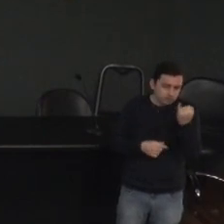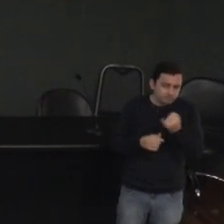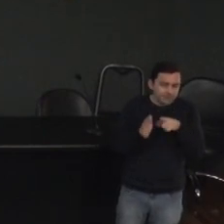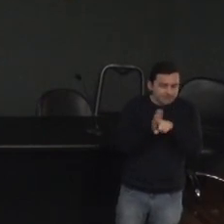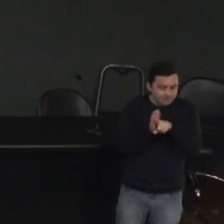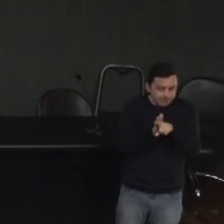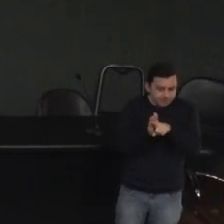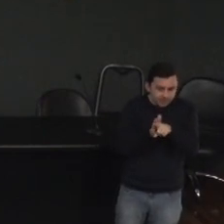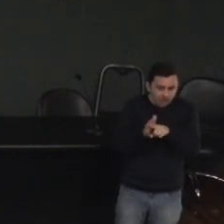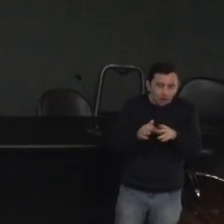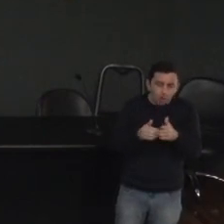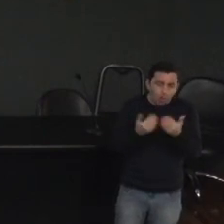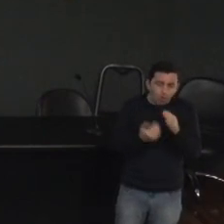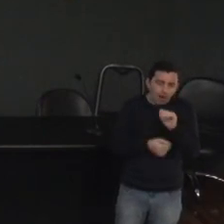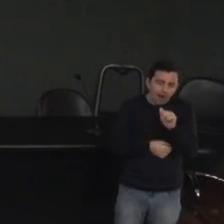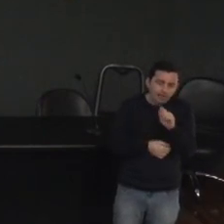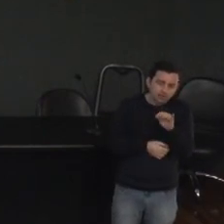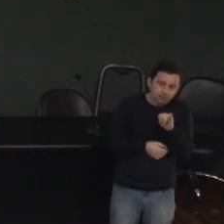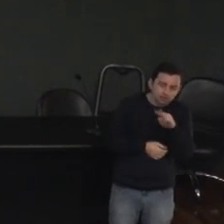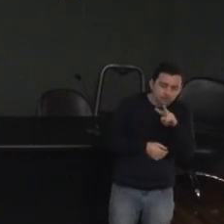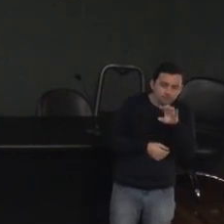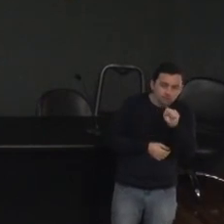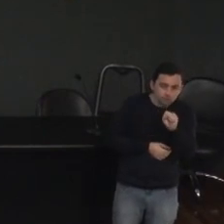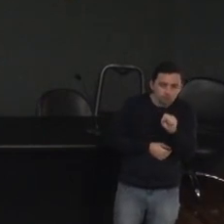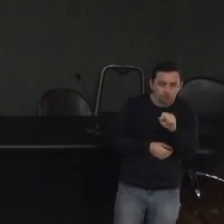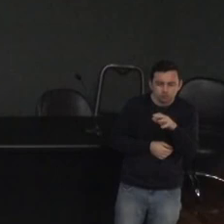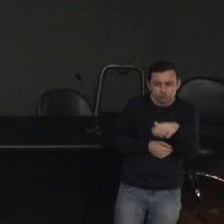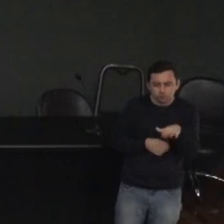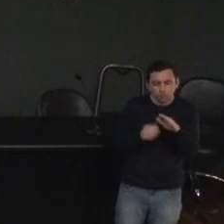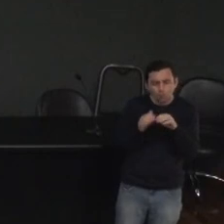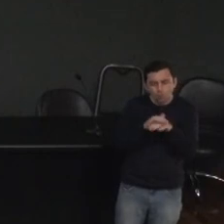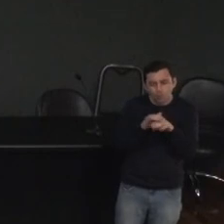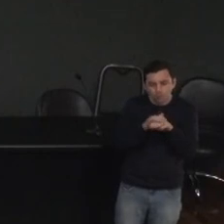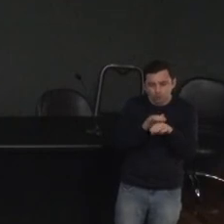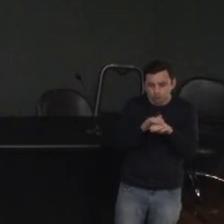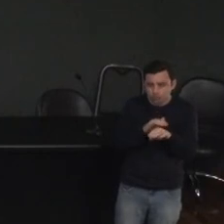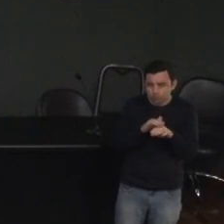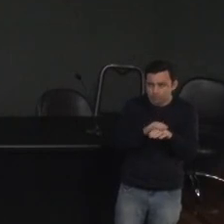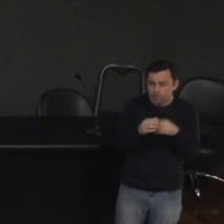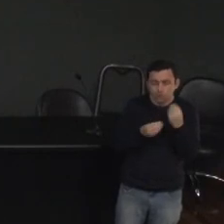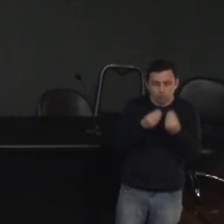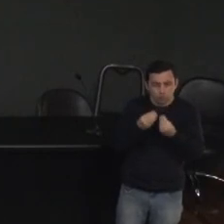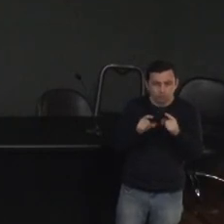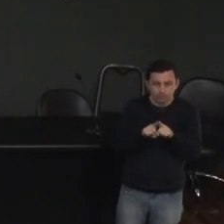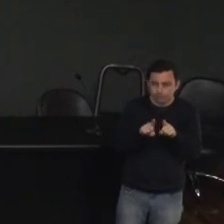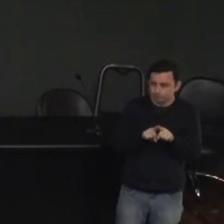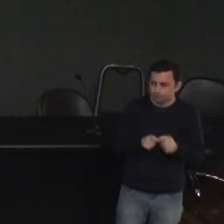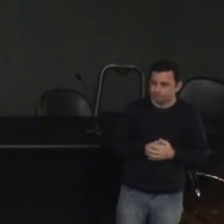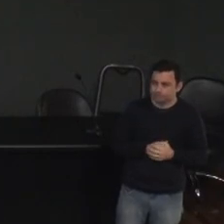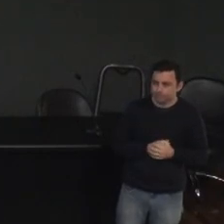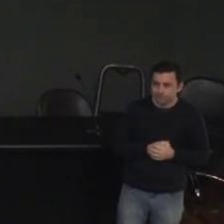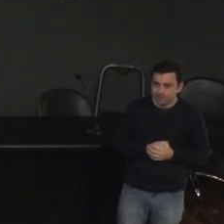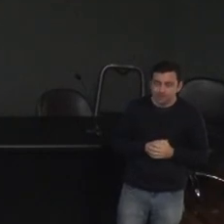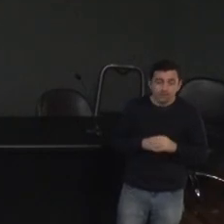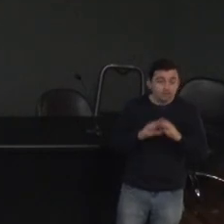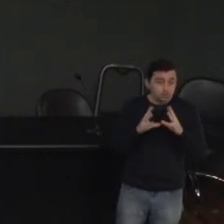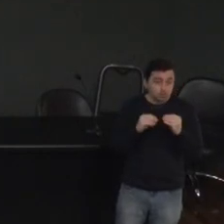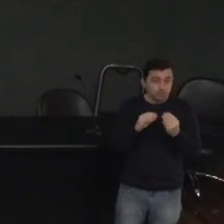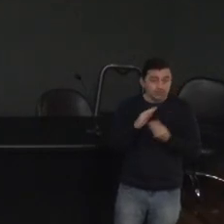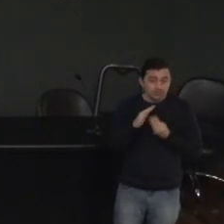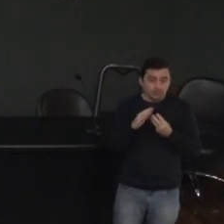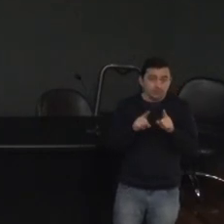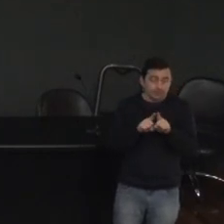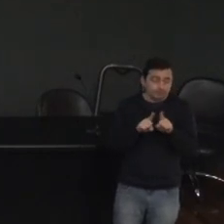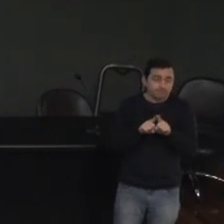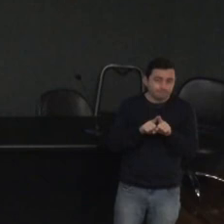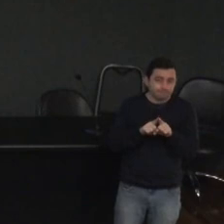Quais são os ativos né que armazenam esses dados e como vocês estão armazenando e todos os terceiros né